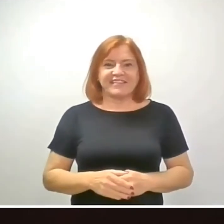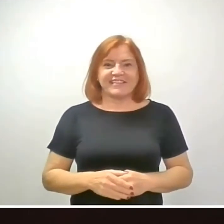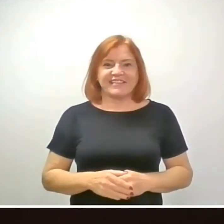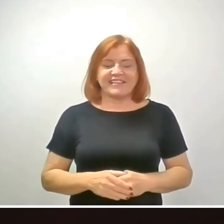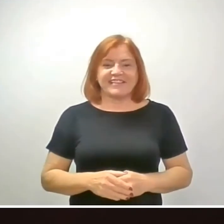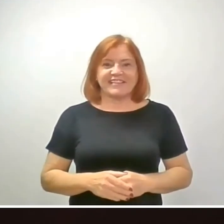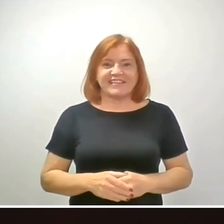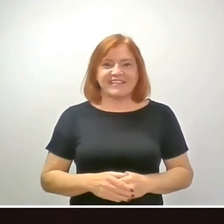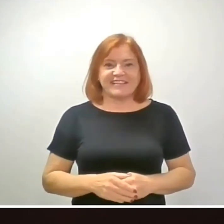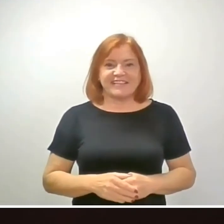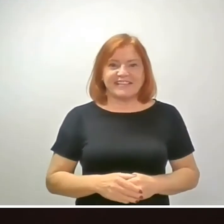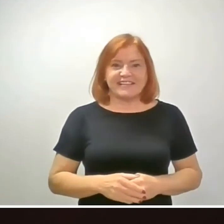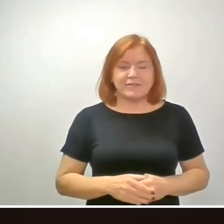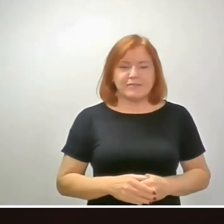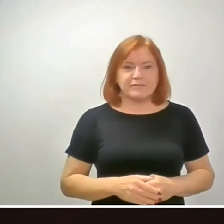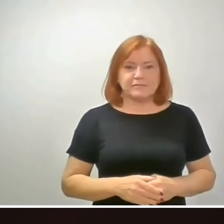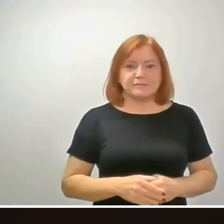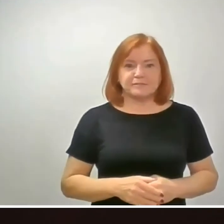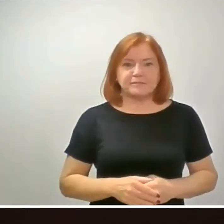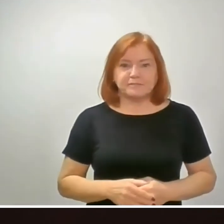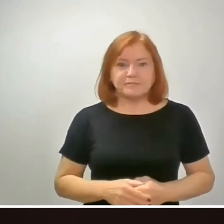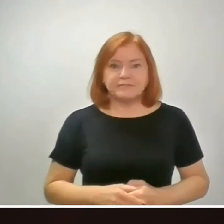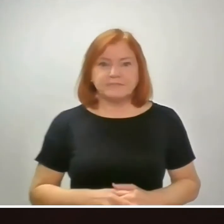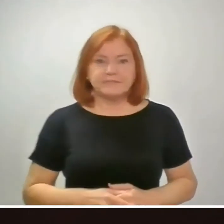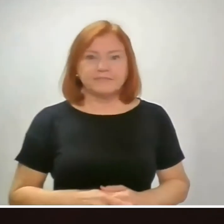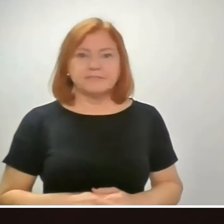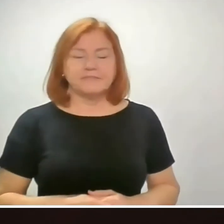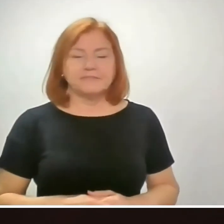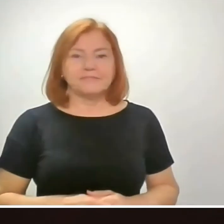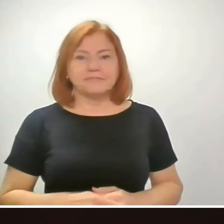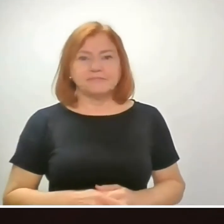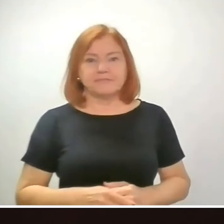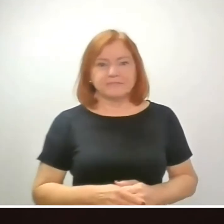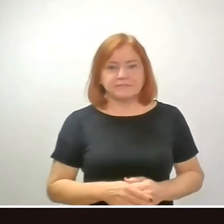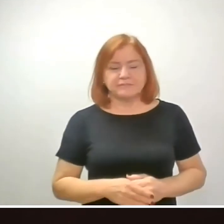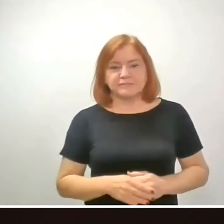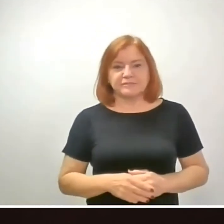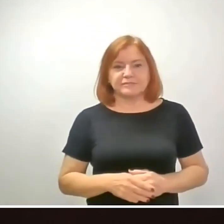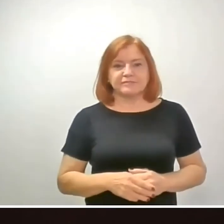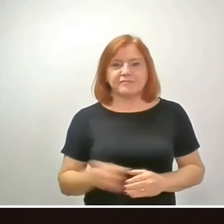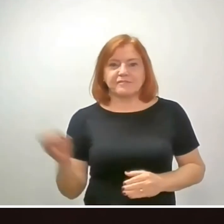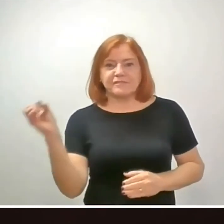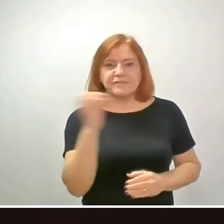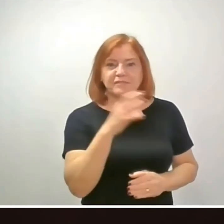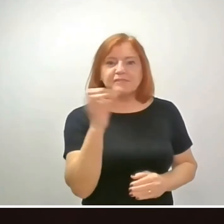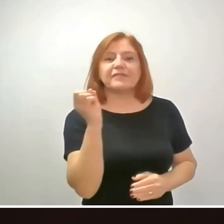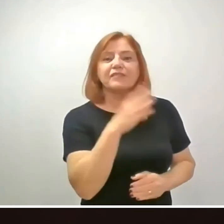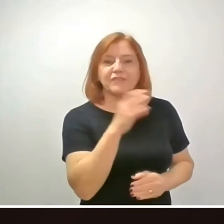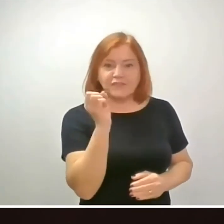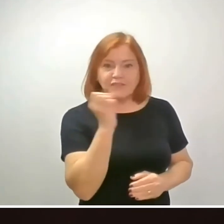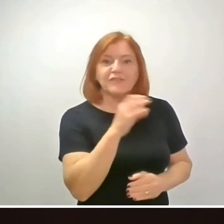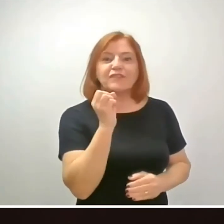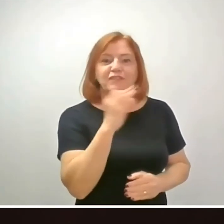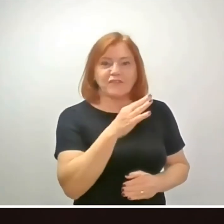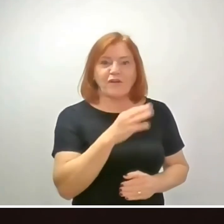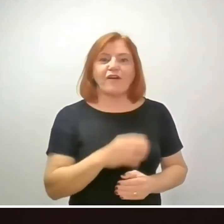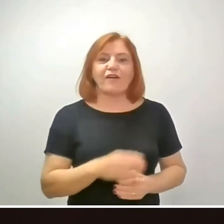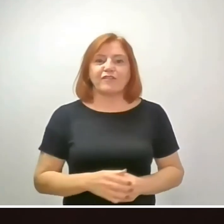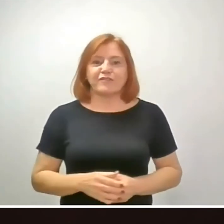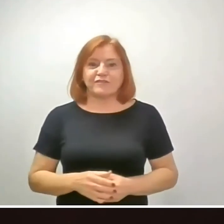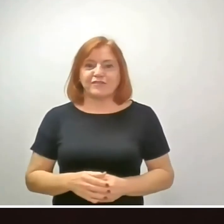São todos novos, irmãos, até novos na fé. Talvez menos de 1 ano de